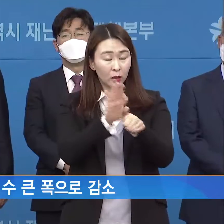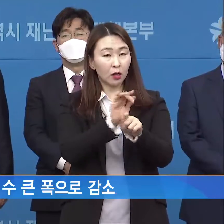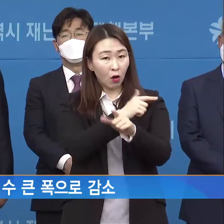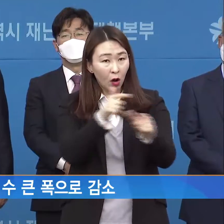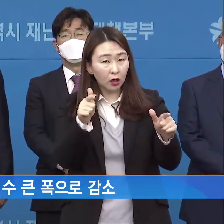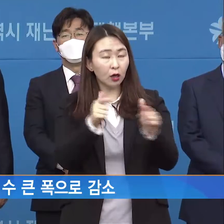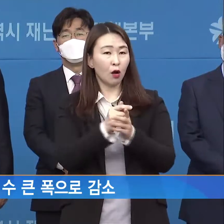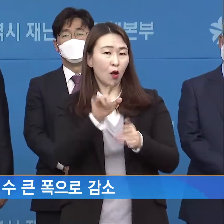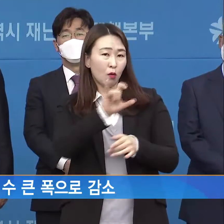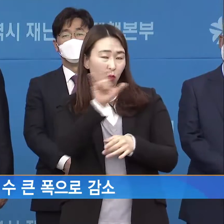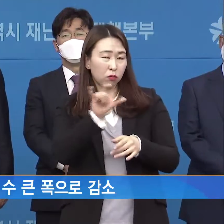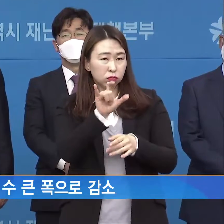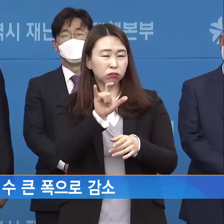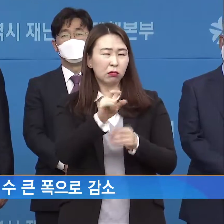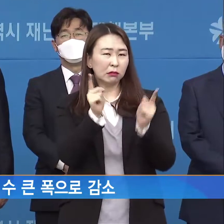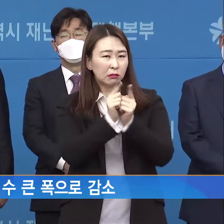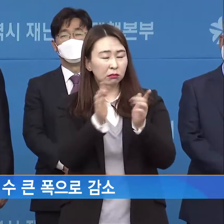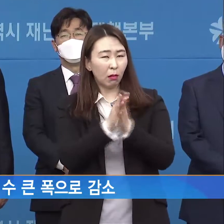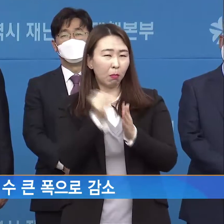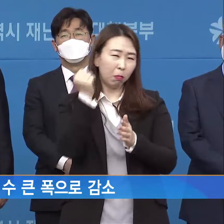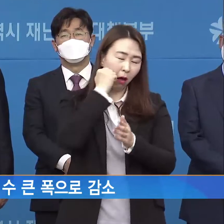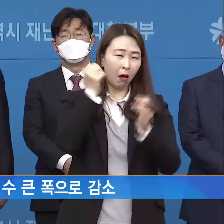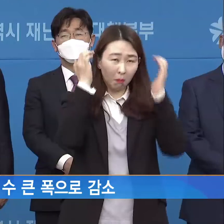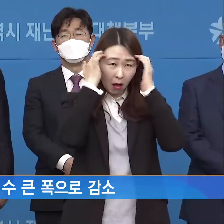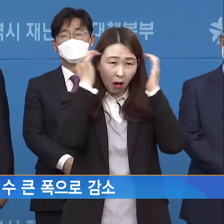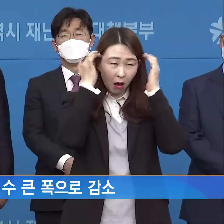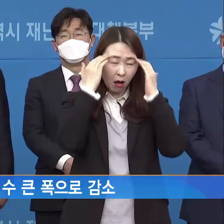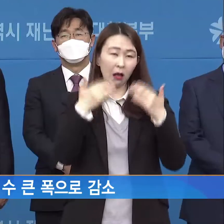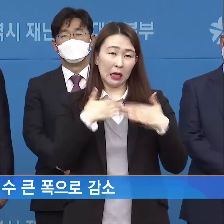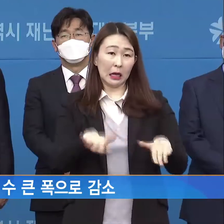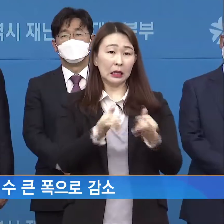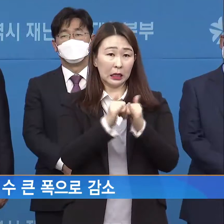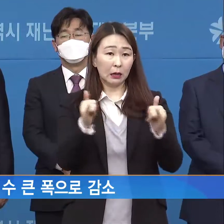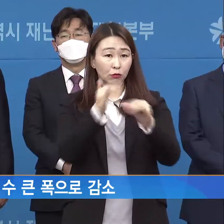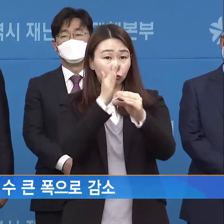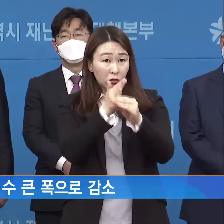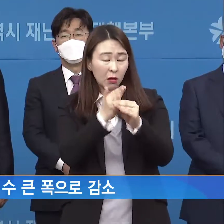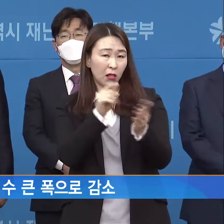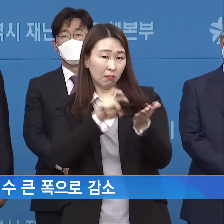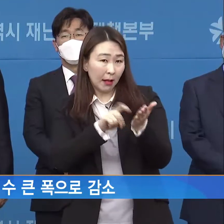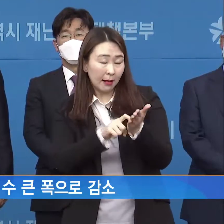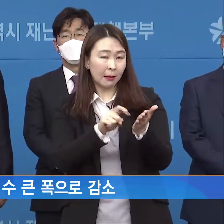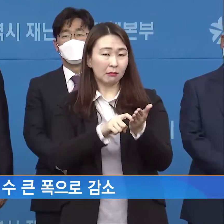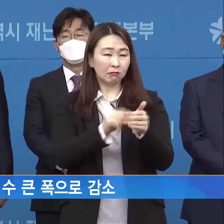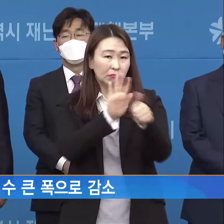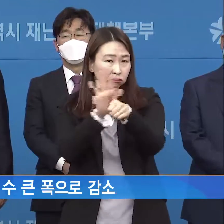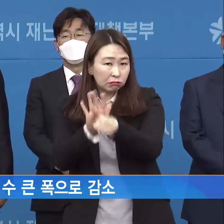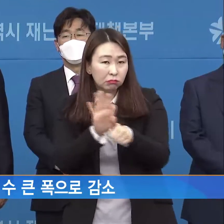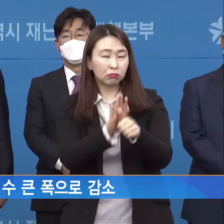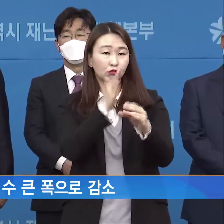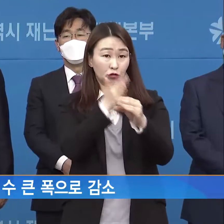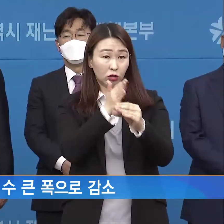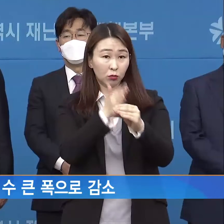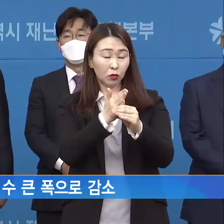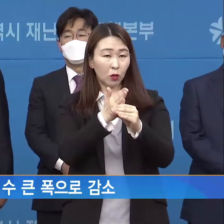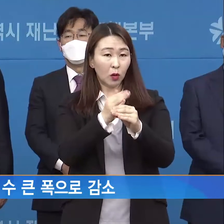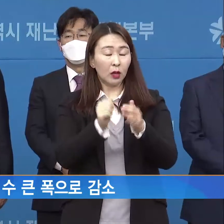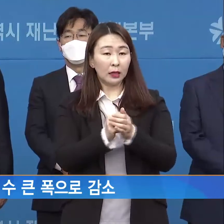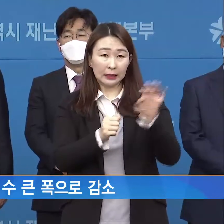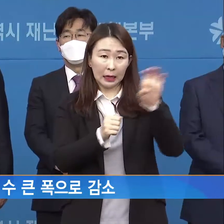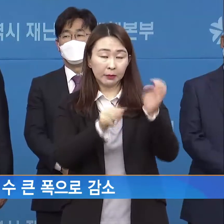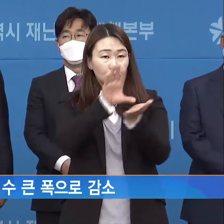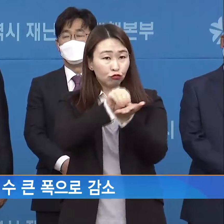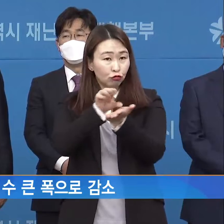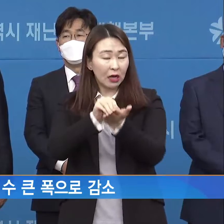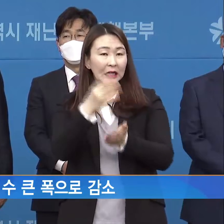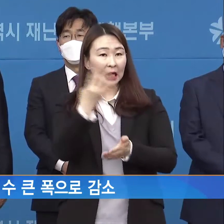등 코로나19로 직접 타격을 받은 취약계층 중심의 신속한 지원을 중심으로 한 40개